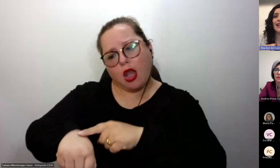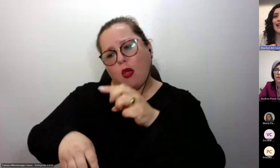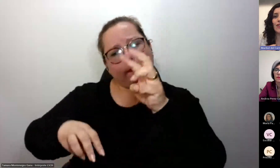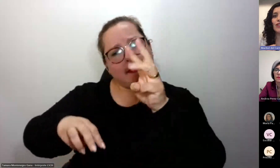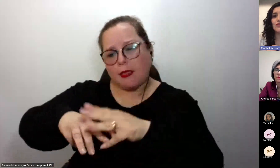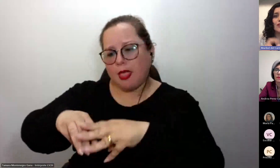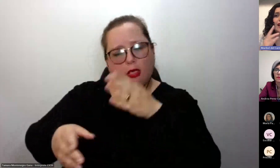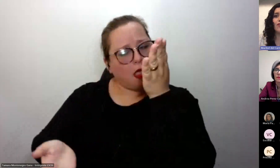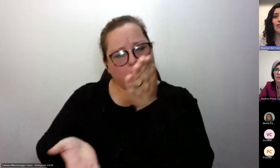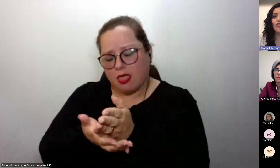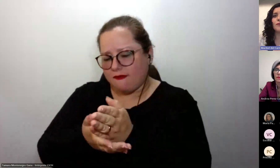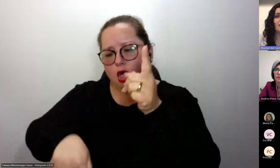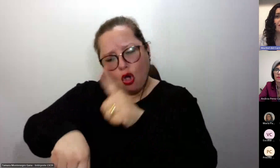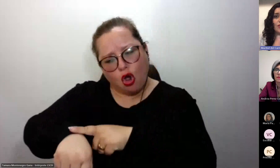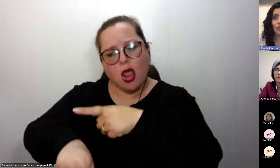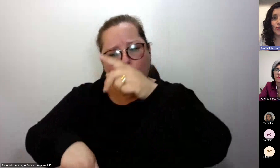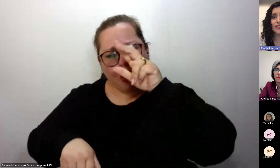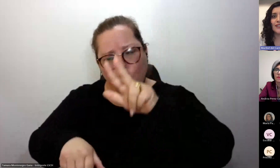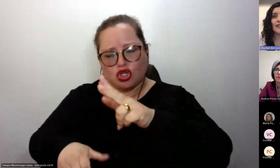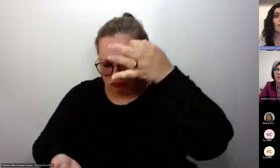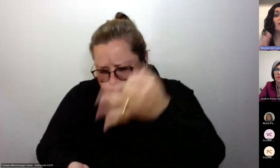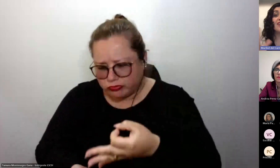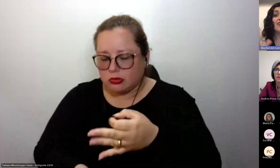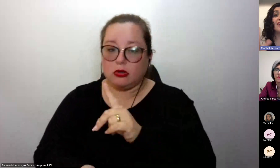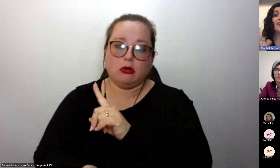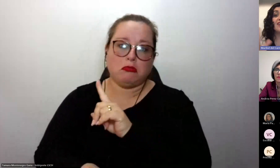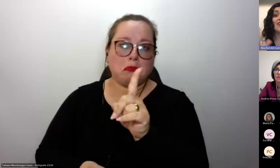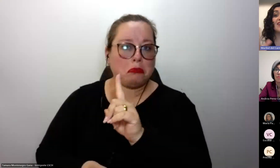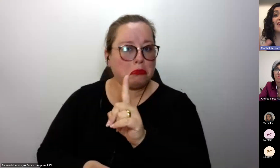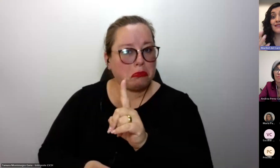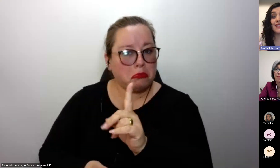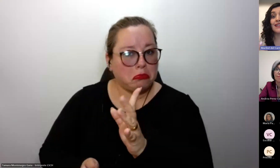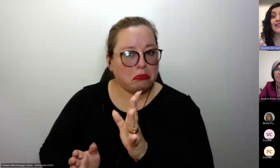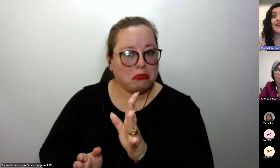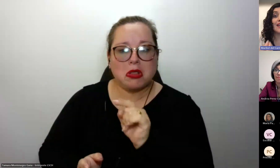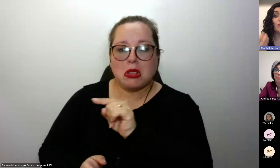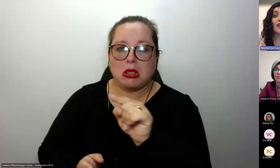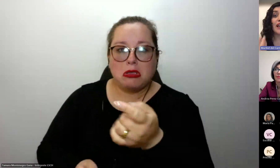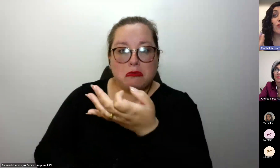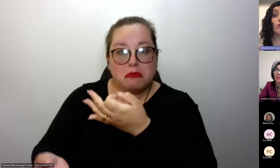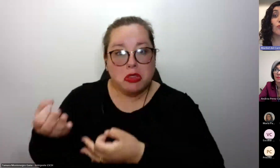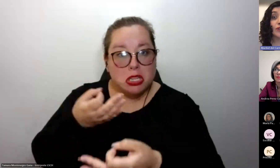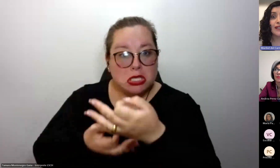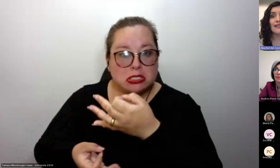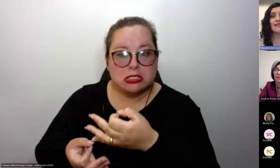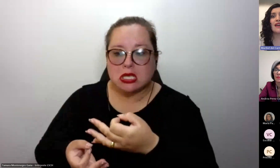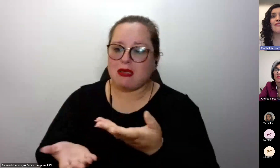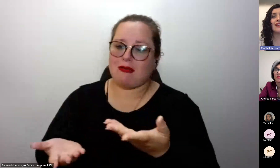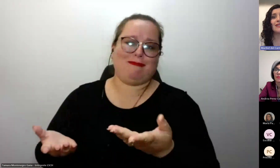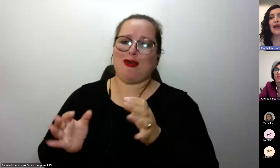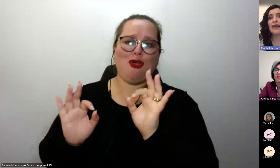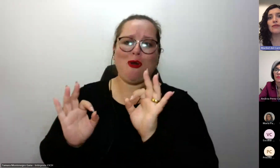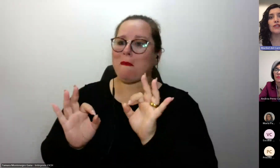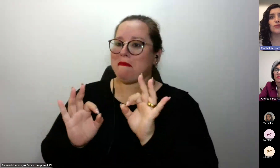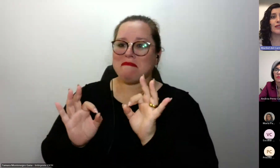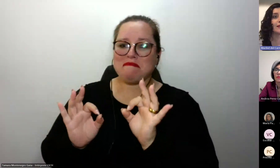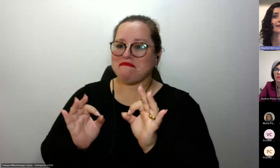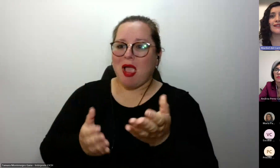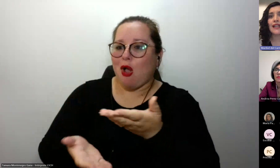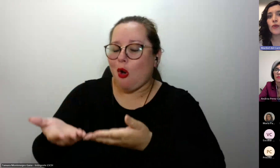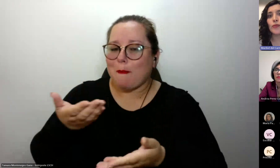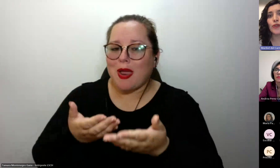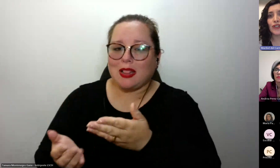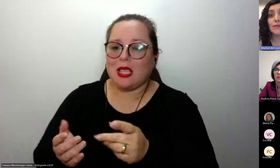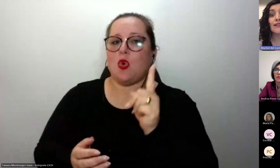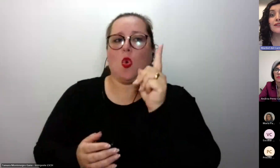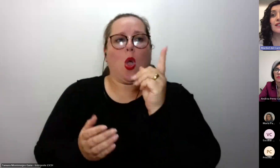que partir a la hora, son las 8. No. Muchas veces ellos me decían, esto es algo común y si a veces hay un estudiante que